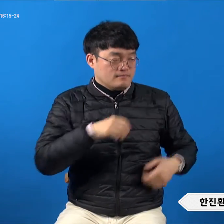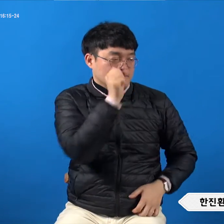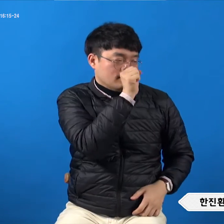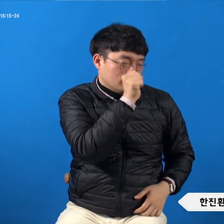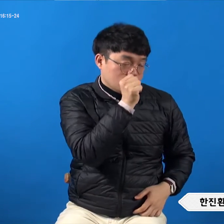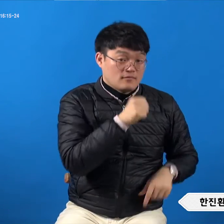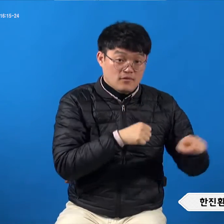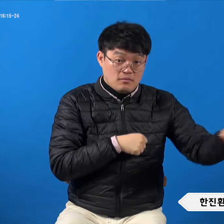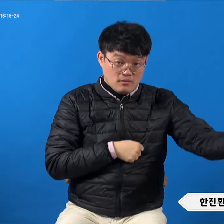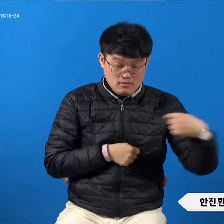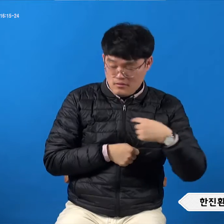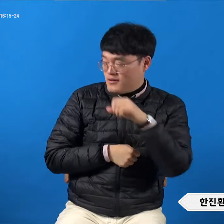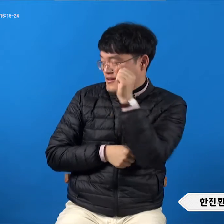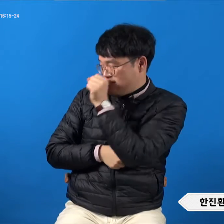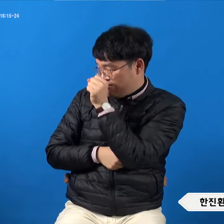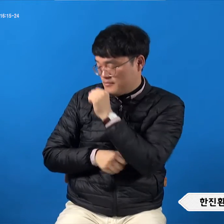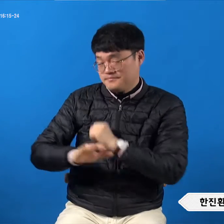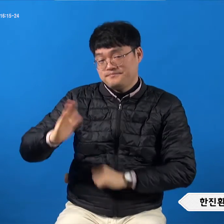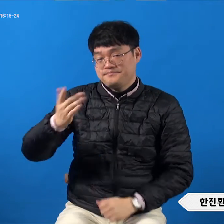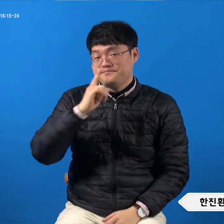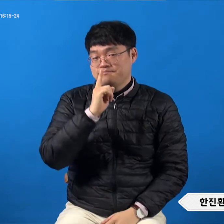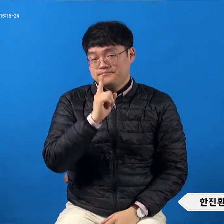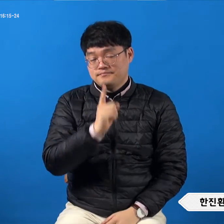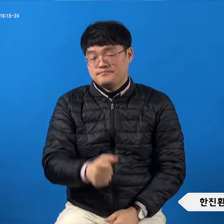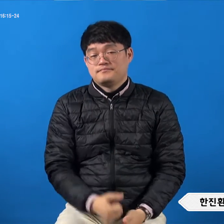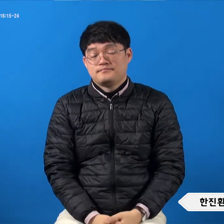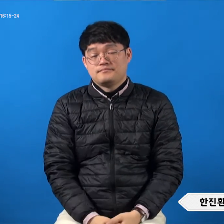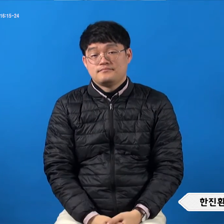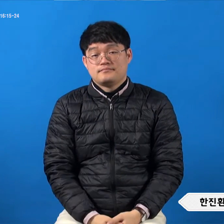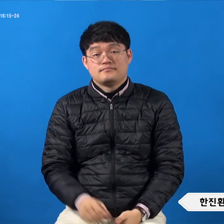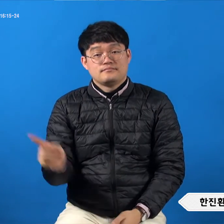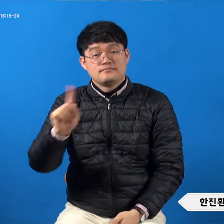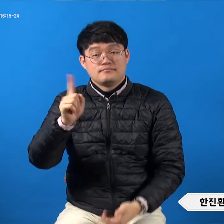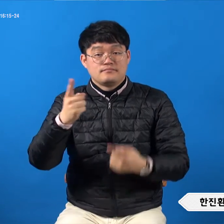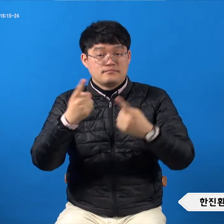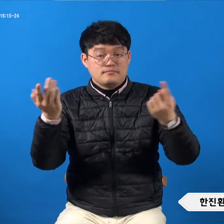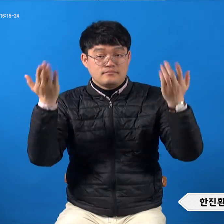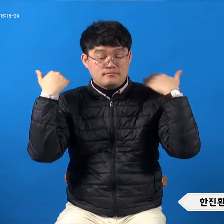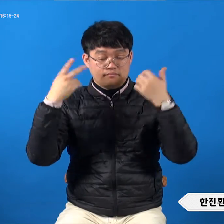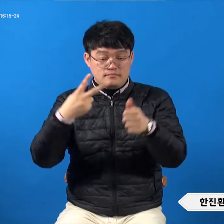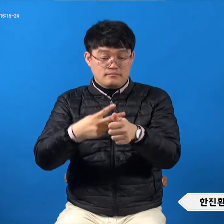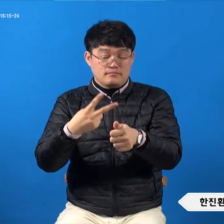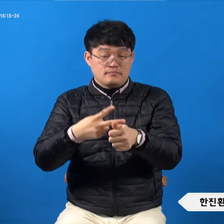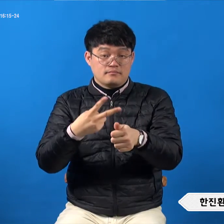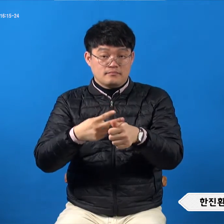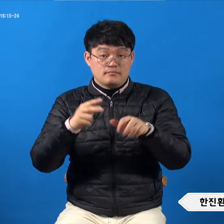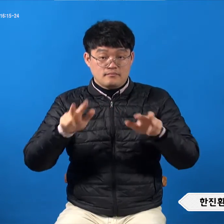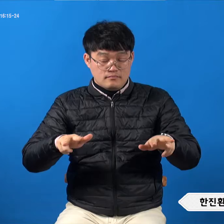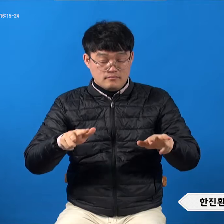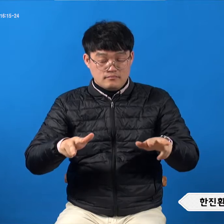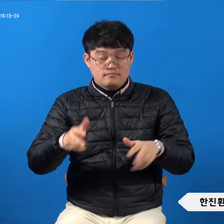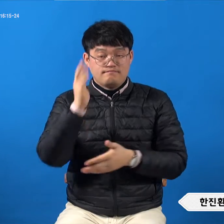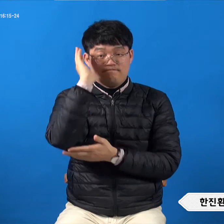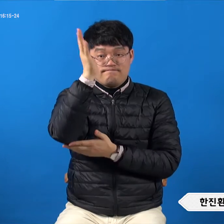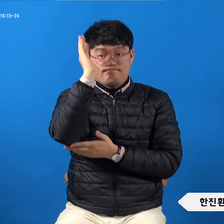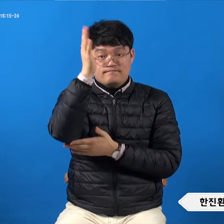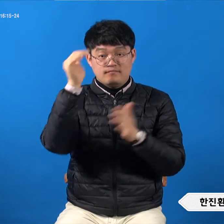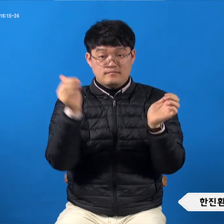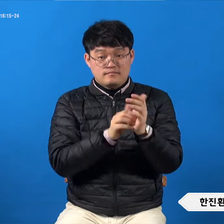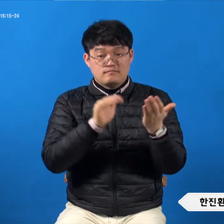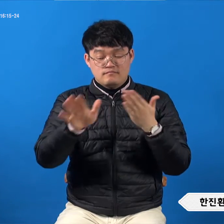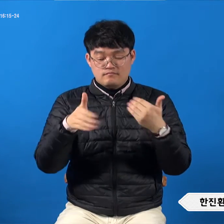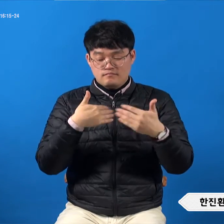나를 진심으로 좋아하게 됩니다. 어떤 대학 교수가 마지막 수업 이제 종강을 하고